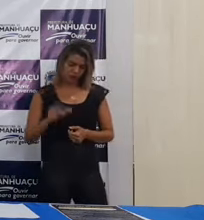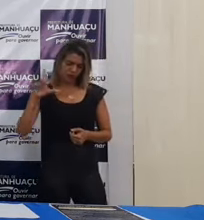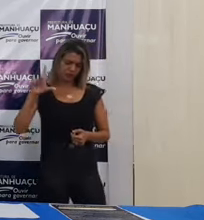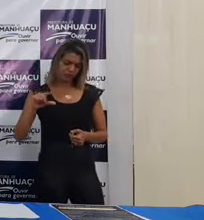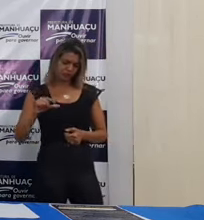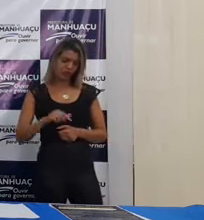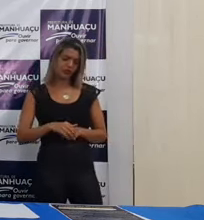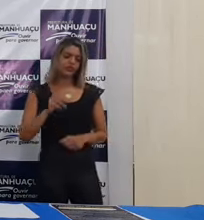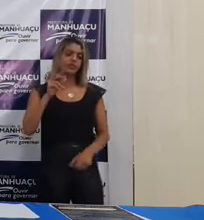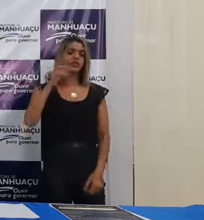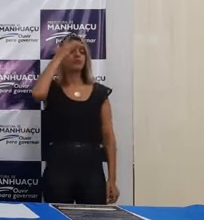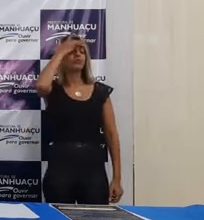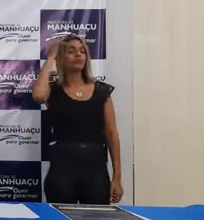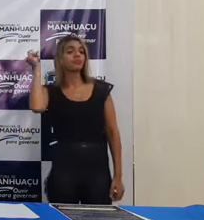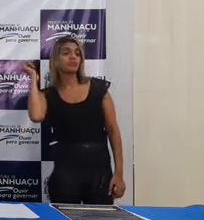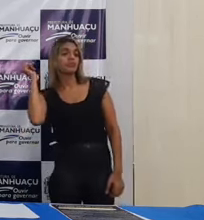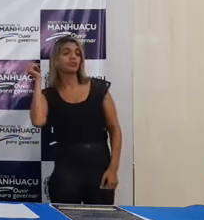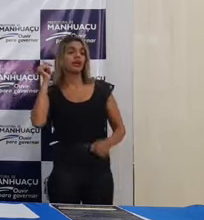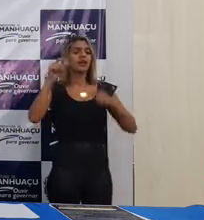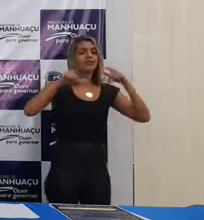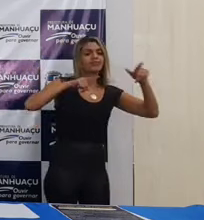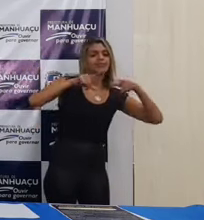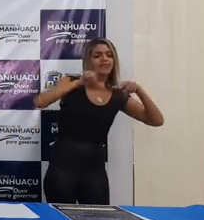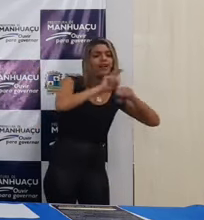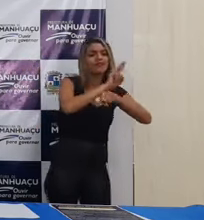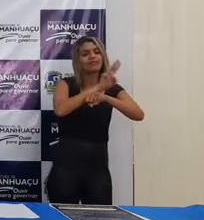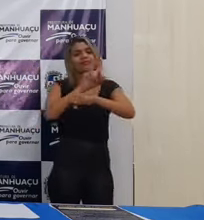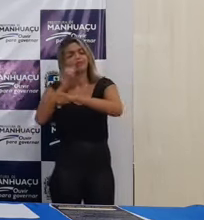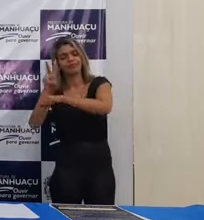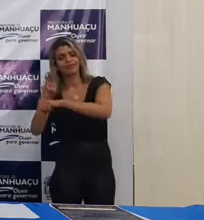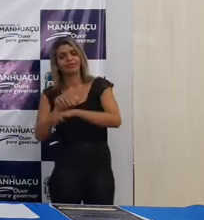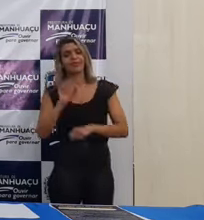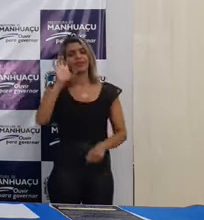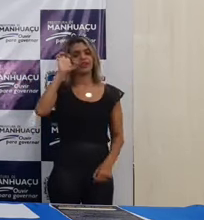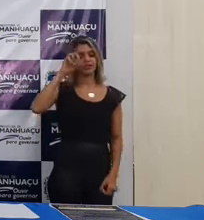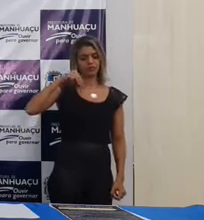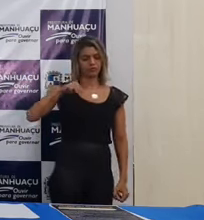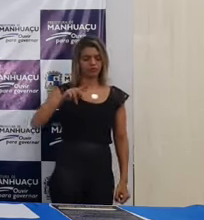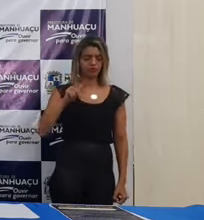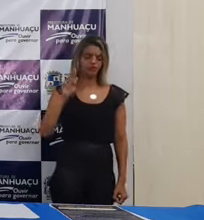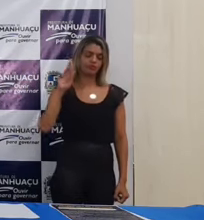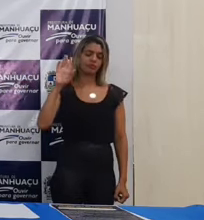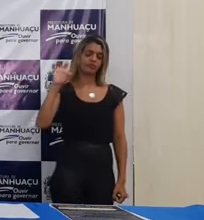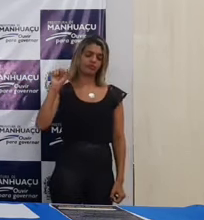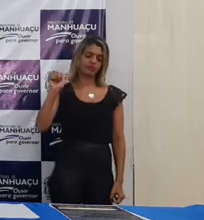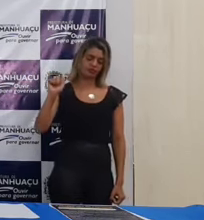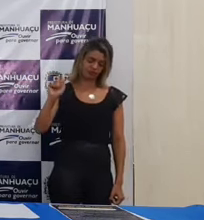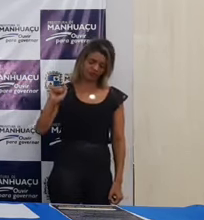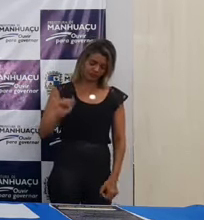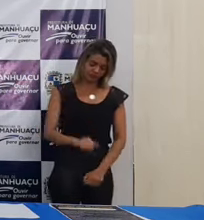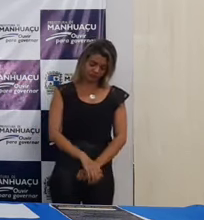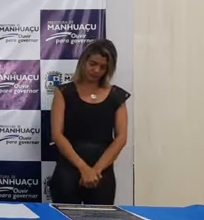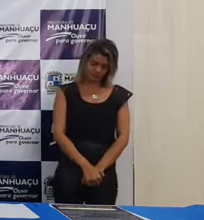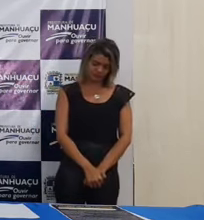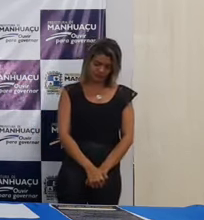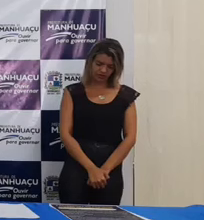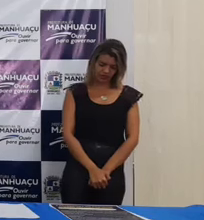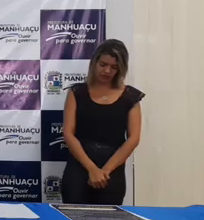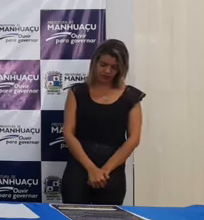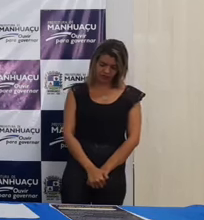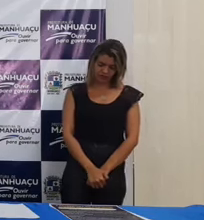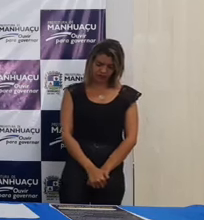gente não está conseguindo fiscalizar todas as empresas. A demanda de empresas hoje é muito alta e a atuação dos